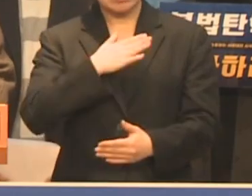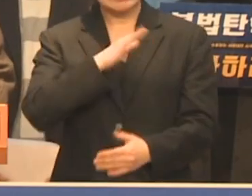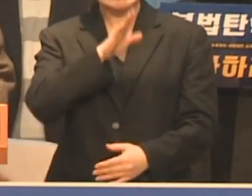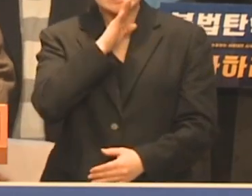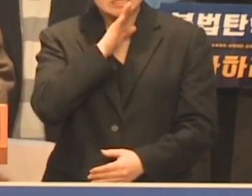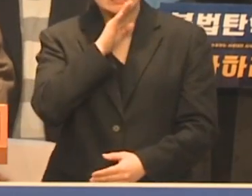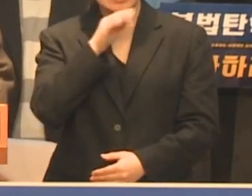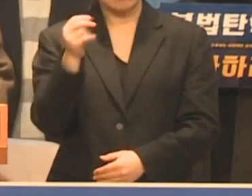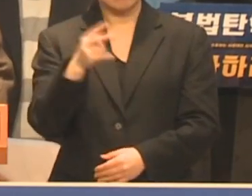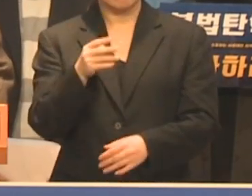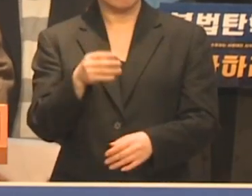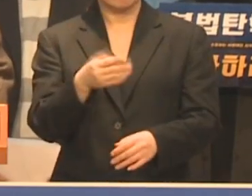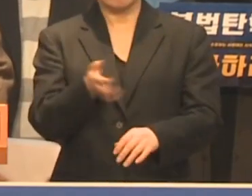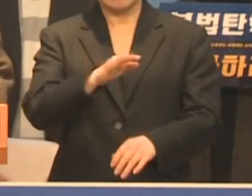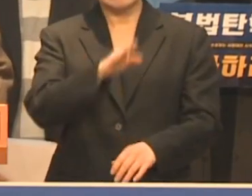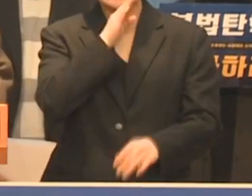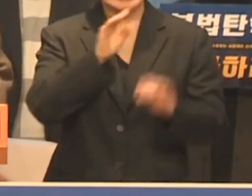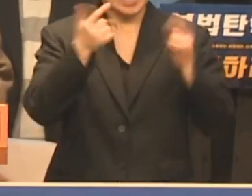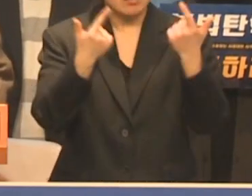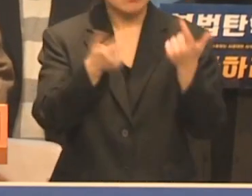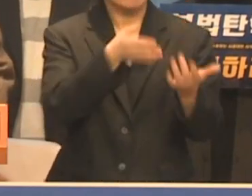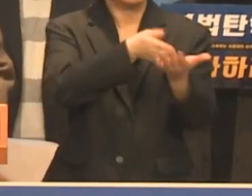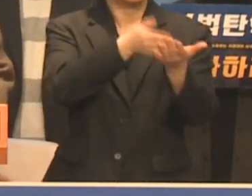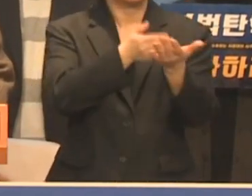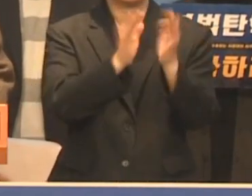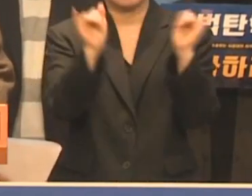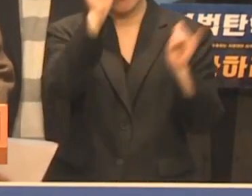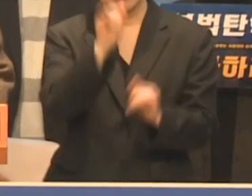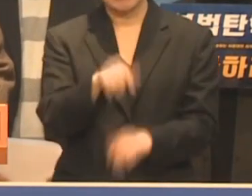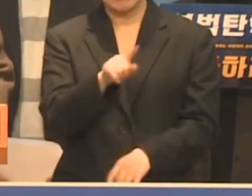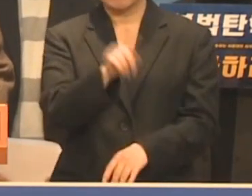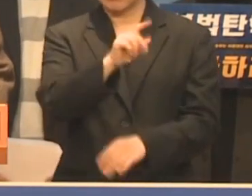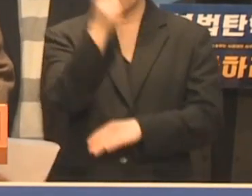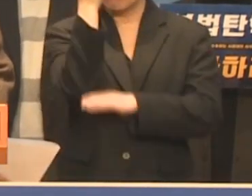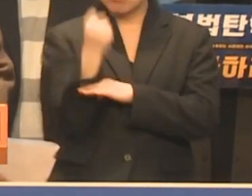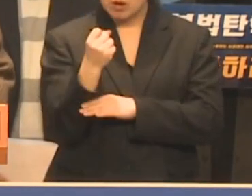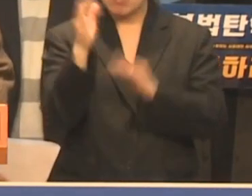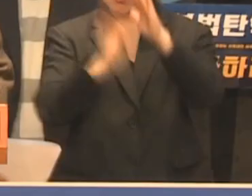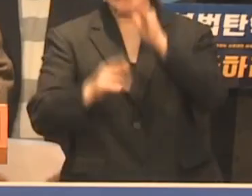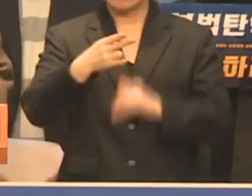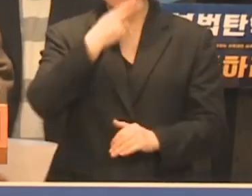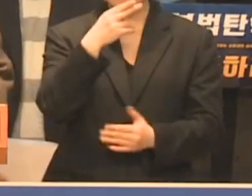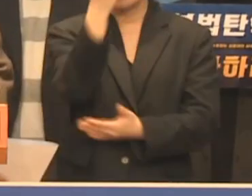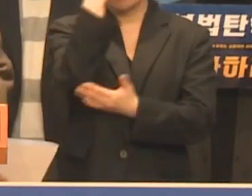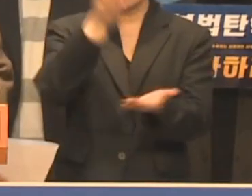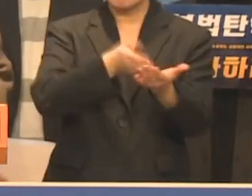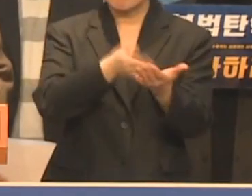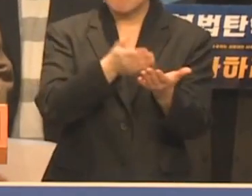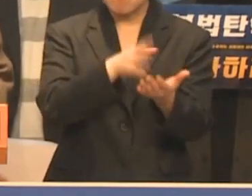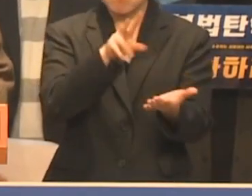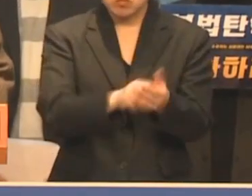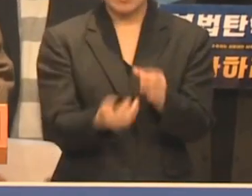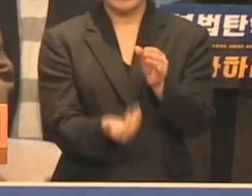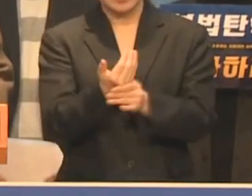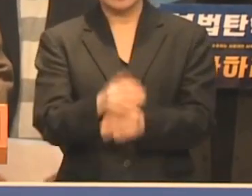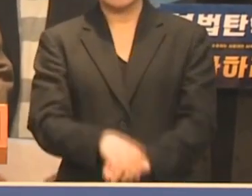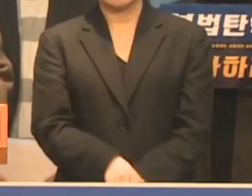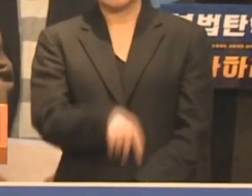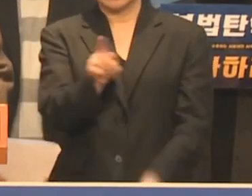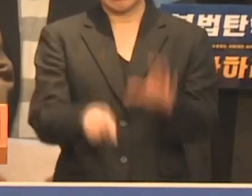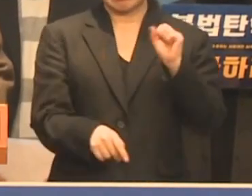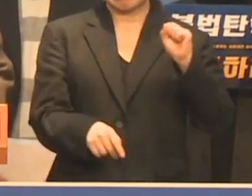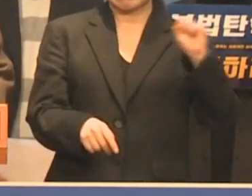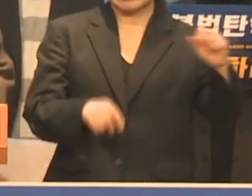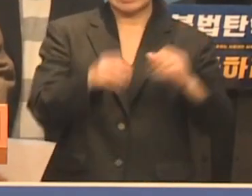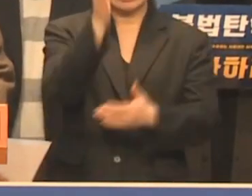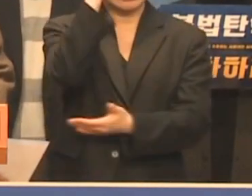사실과 다른 사실을 보도하는 일부 언론사들이 있습니다. 이는 부패하고 불공정한 언론의 폐해를 여실히 보여줍니다. 그들의 편향적인